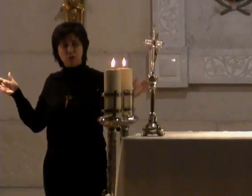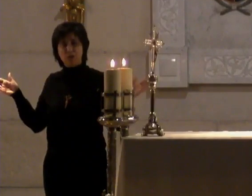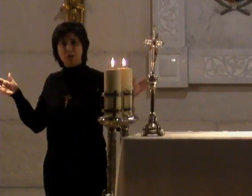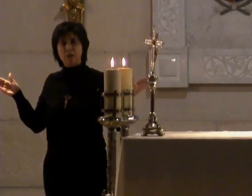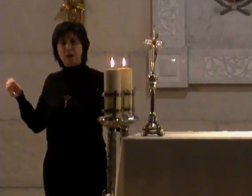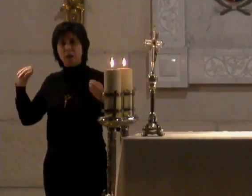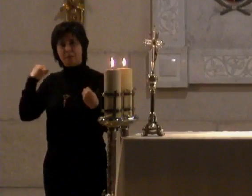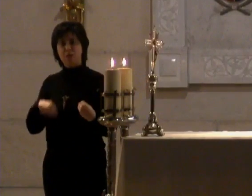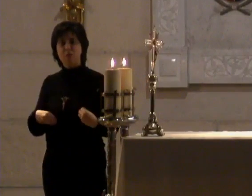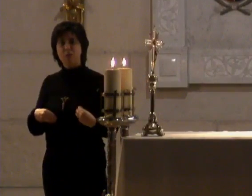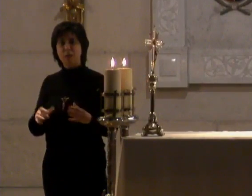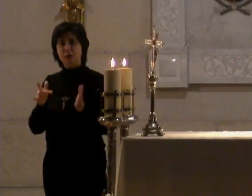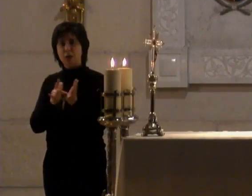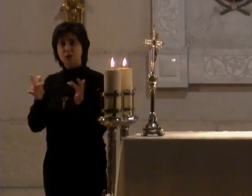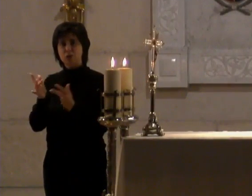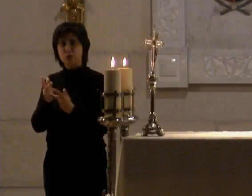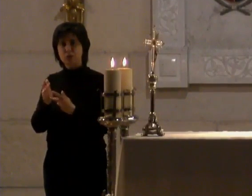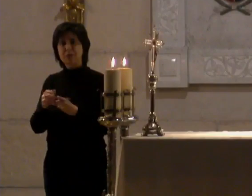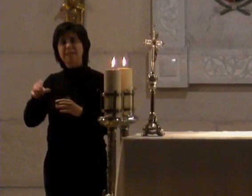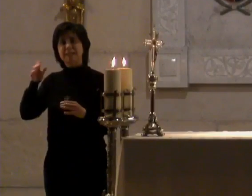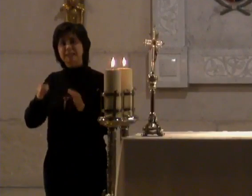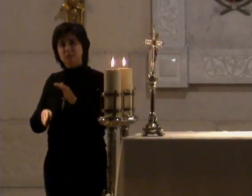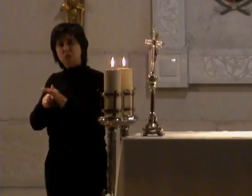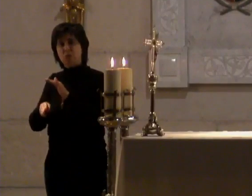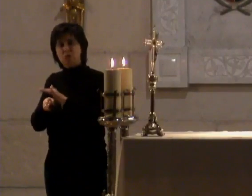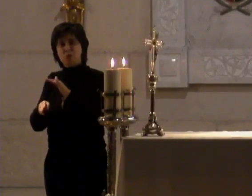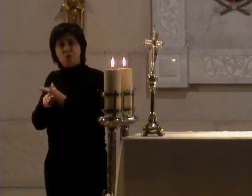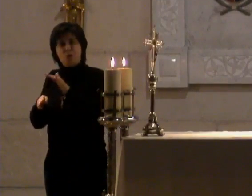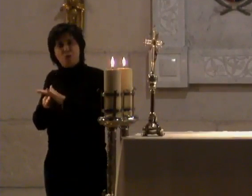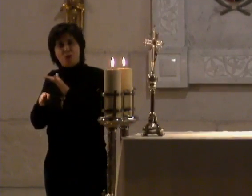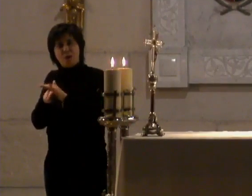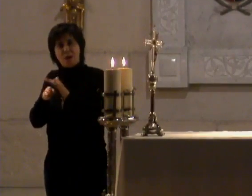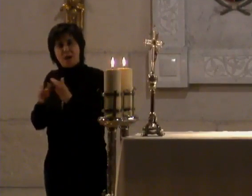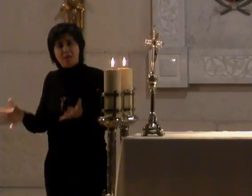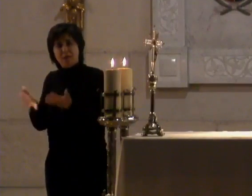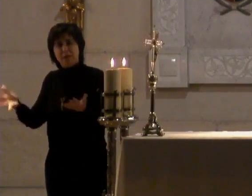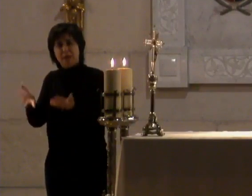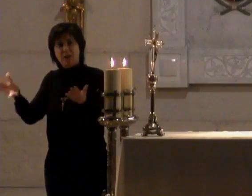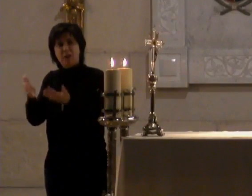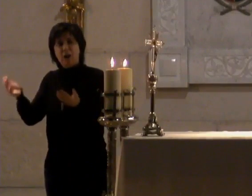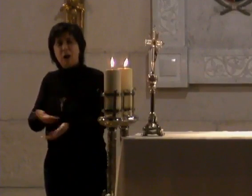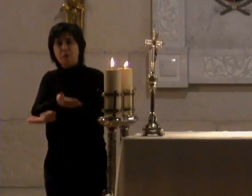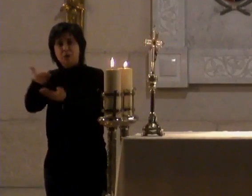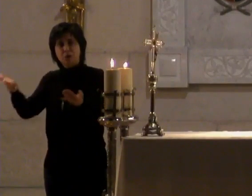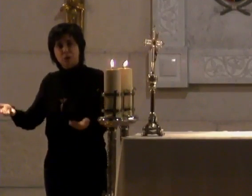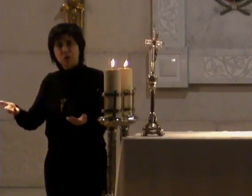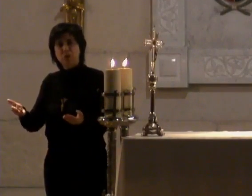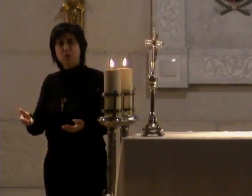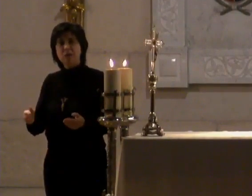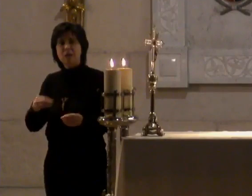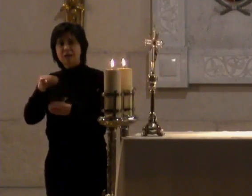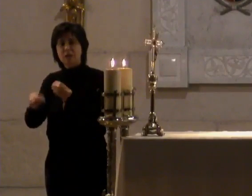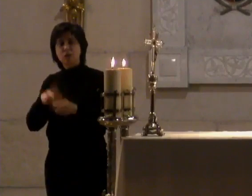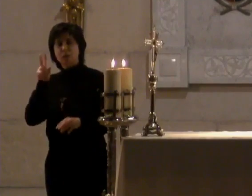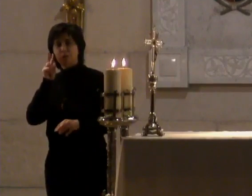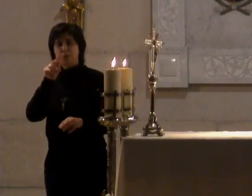el mismo, este Jesús, sigue y continúa alentándonos a nosotros y haciéndonos